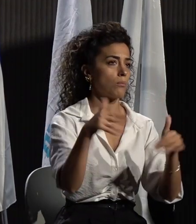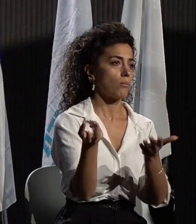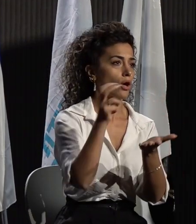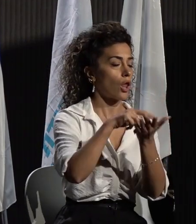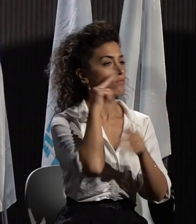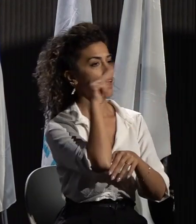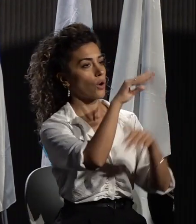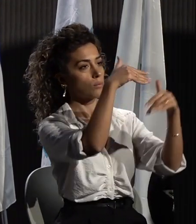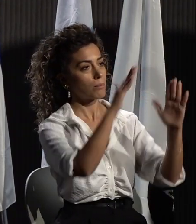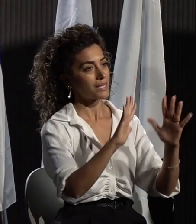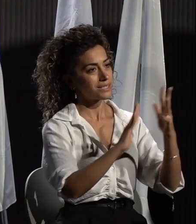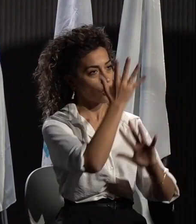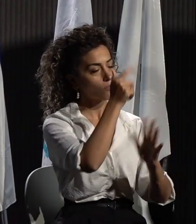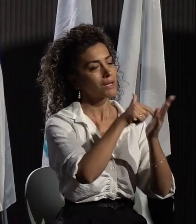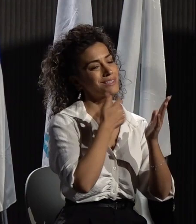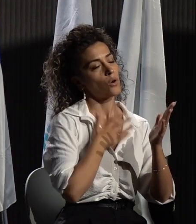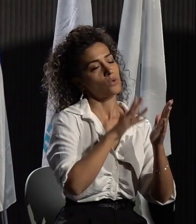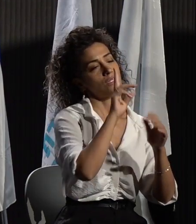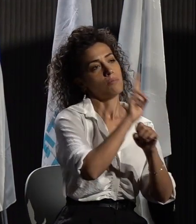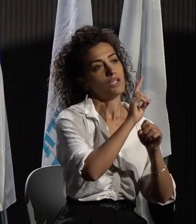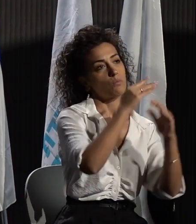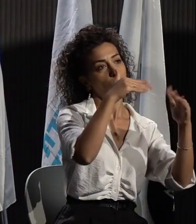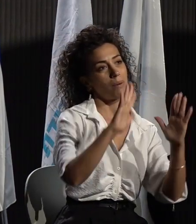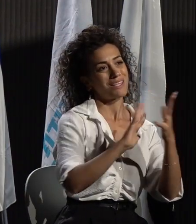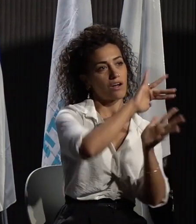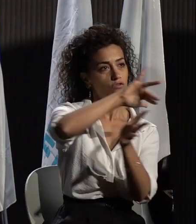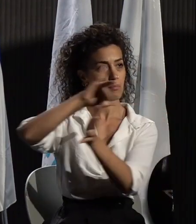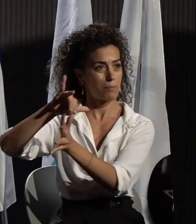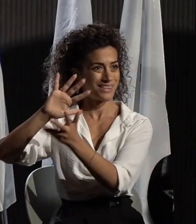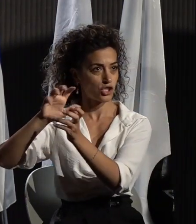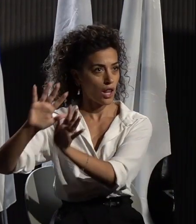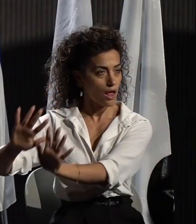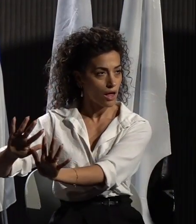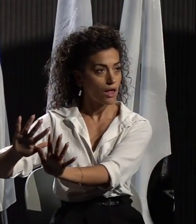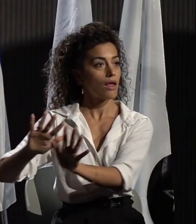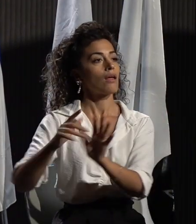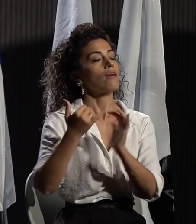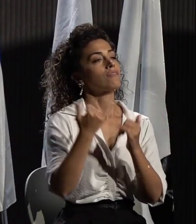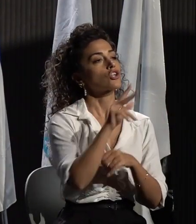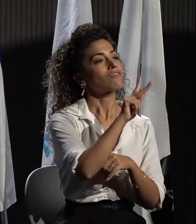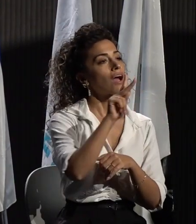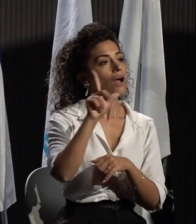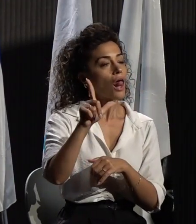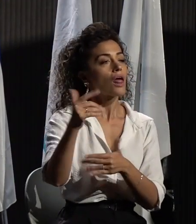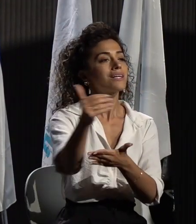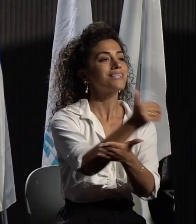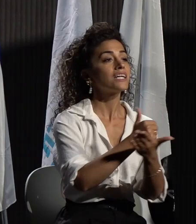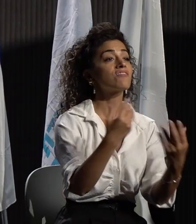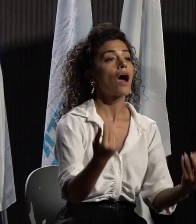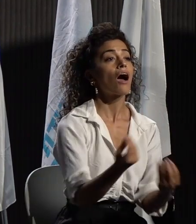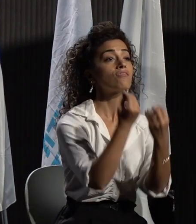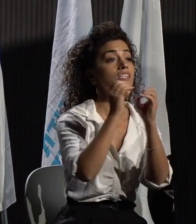שרוף. בינתיים הקרן הקיימת לישראל שחניון רעים באחריותה אספה את כל החפצים